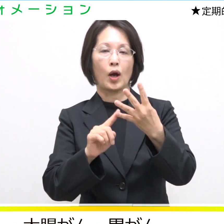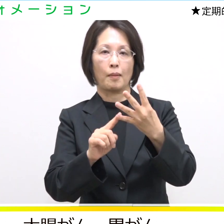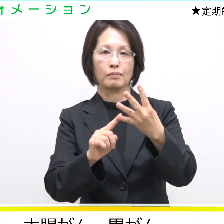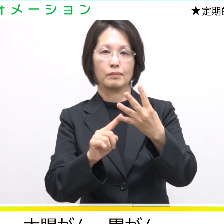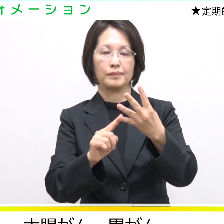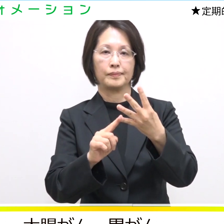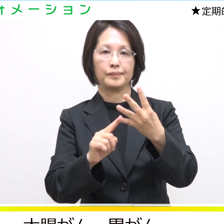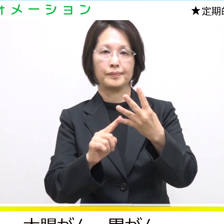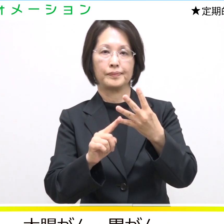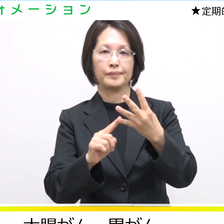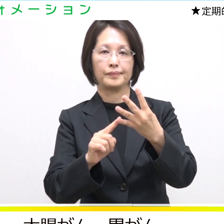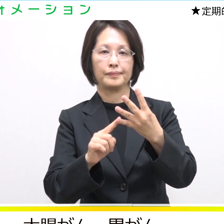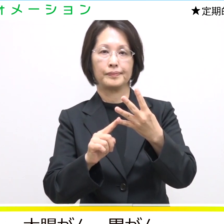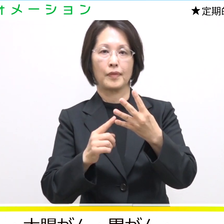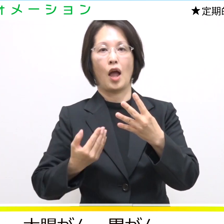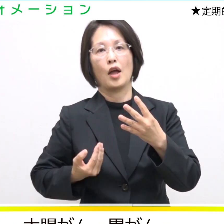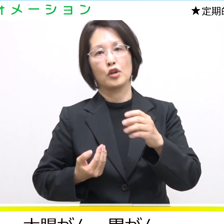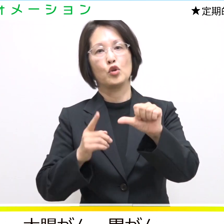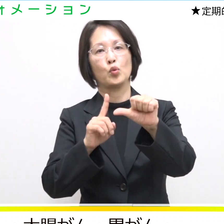子宮